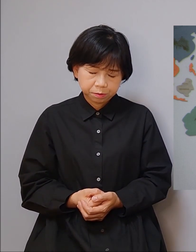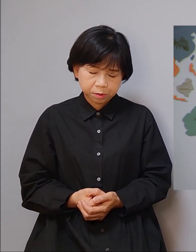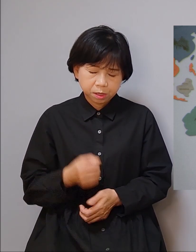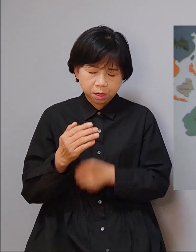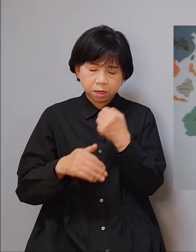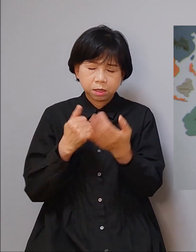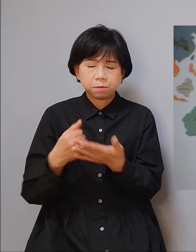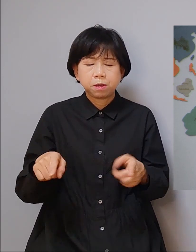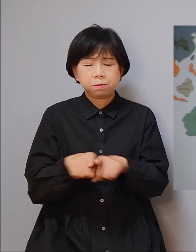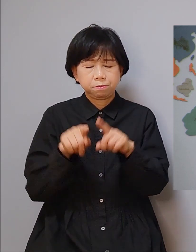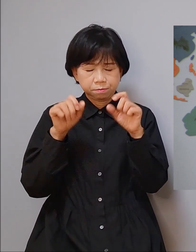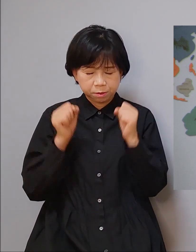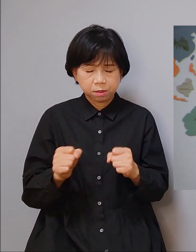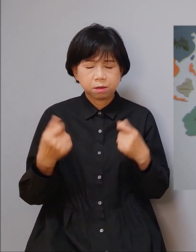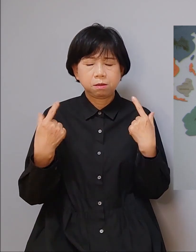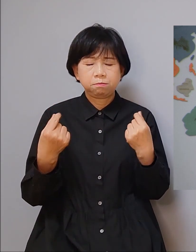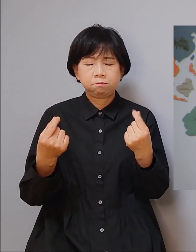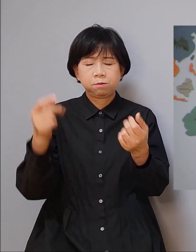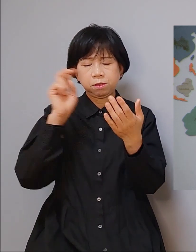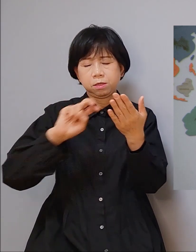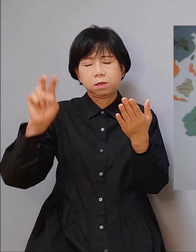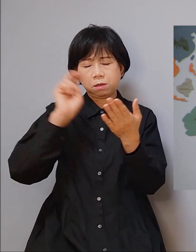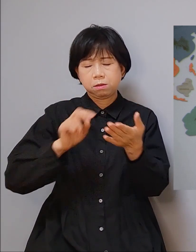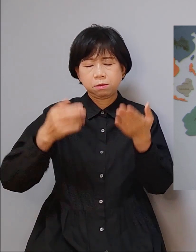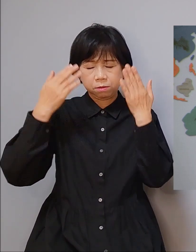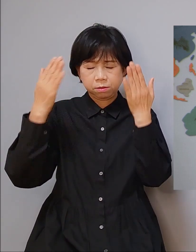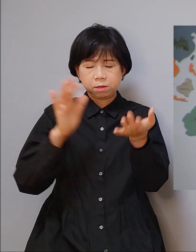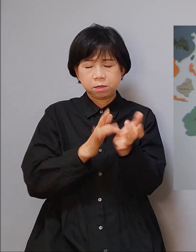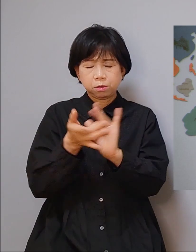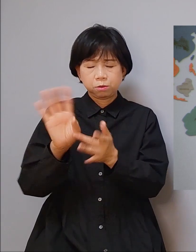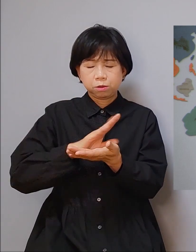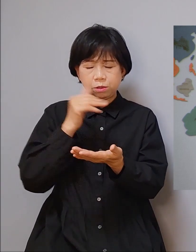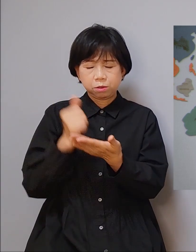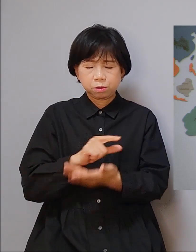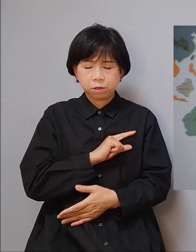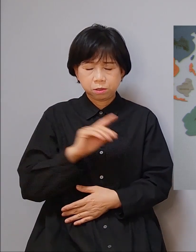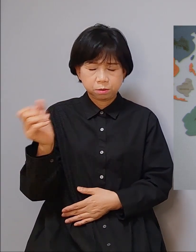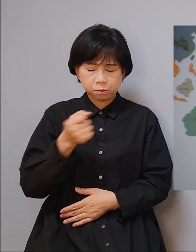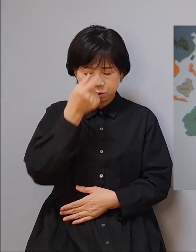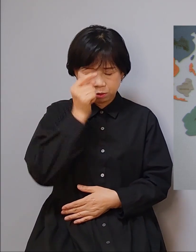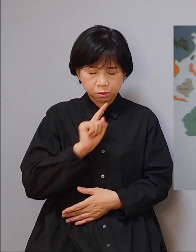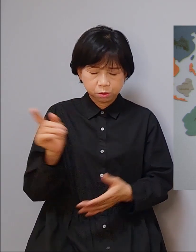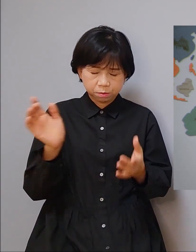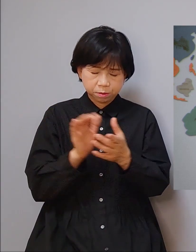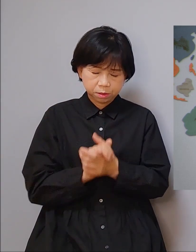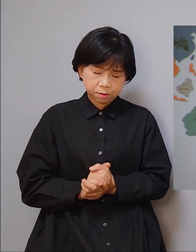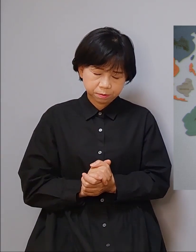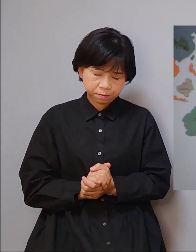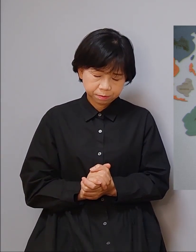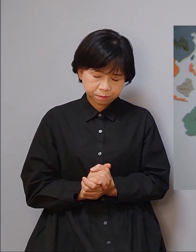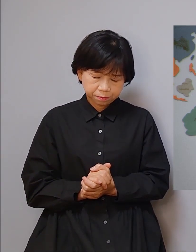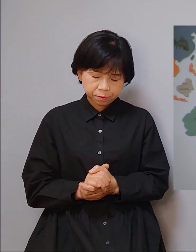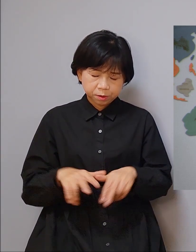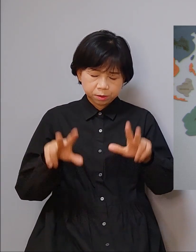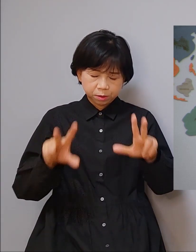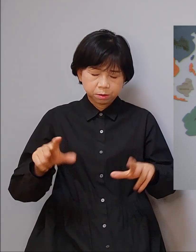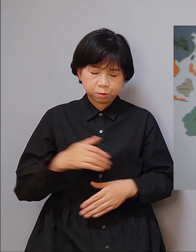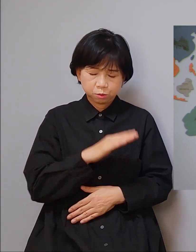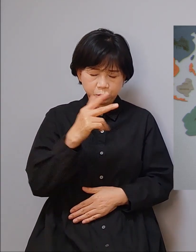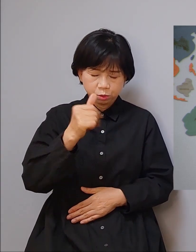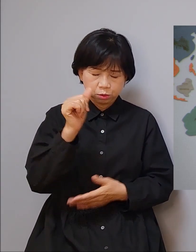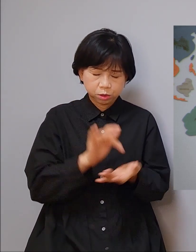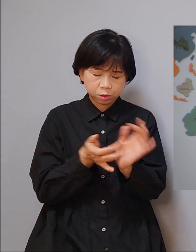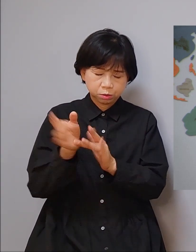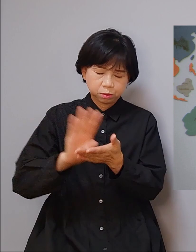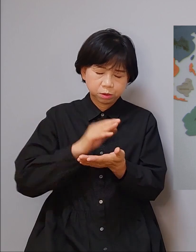여전히 함께 하시는 하나님을 찬양합니다. 예수 그리스도의 이름으로 기도드립니다. 아멘. 지금은 우리 주